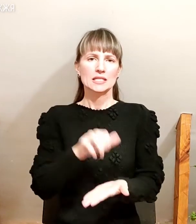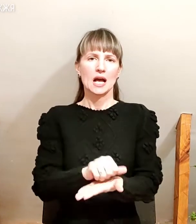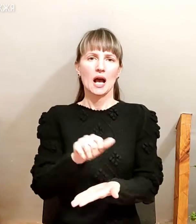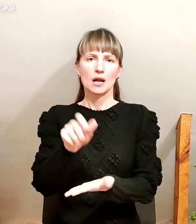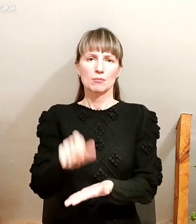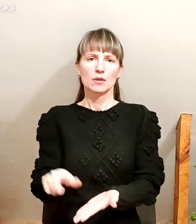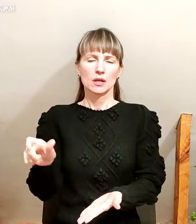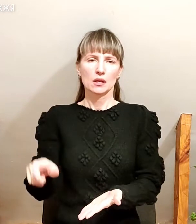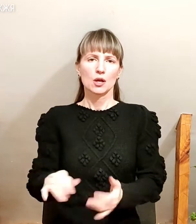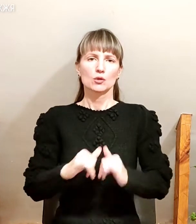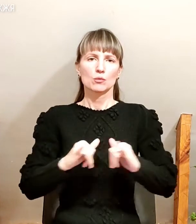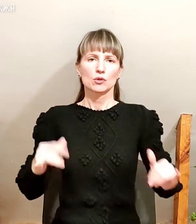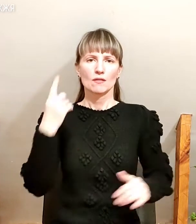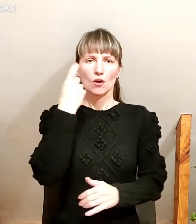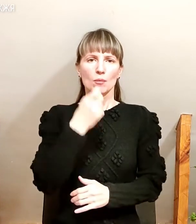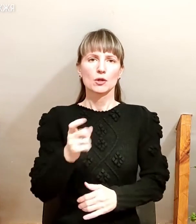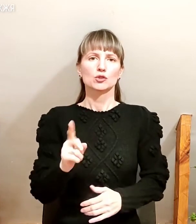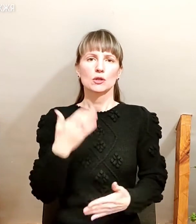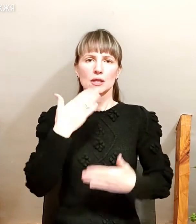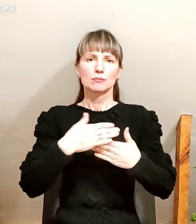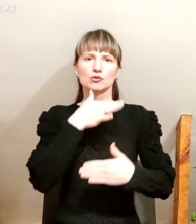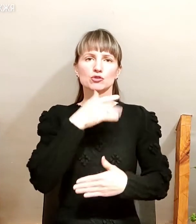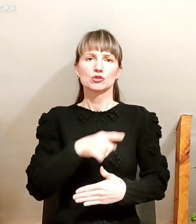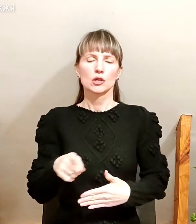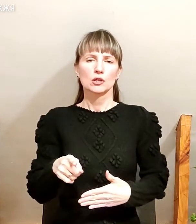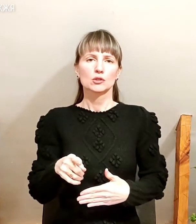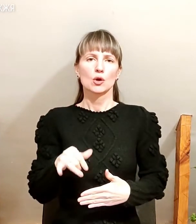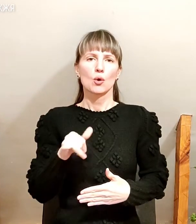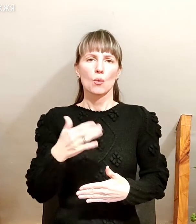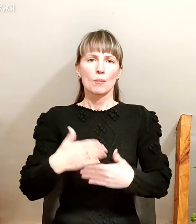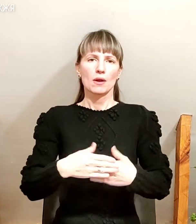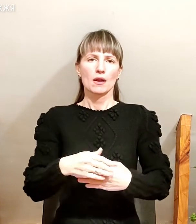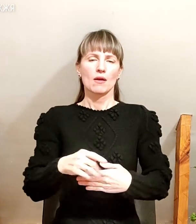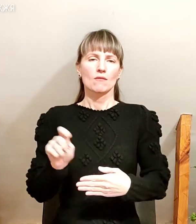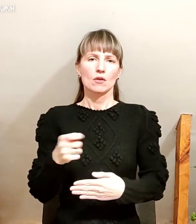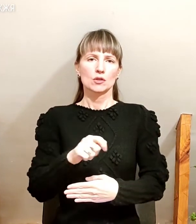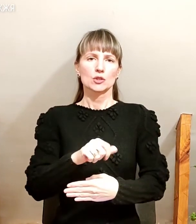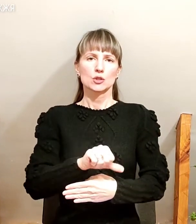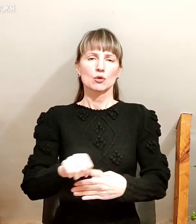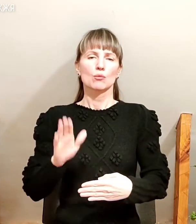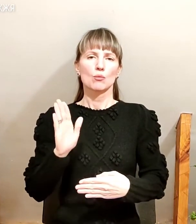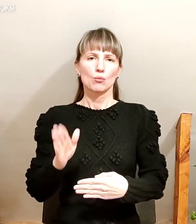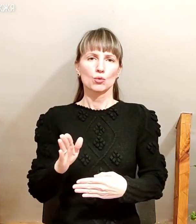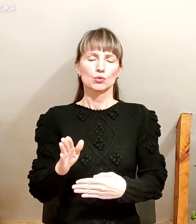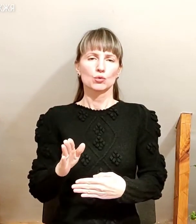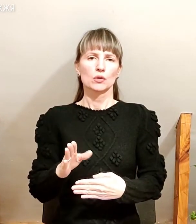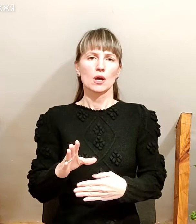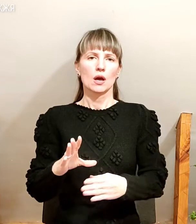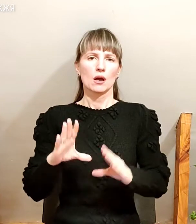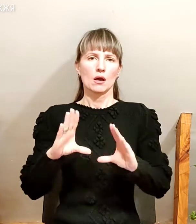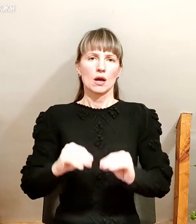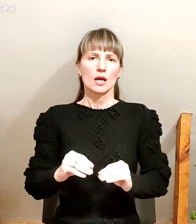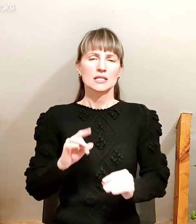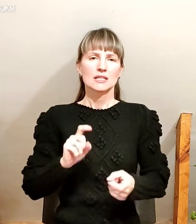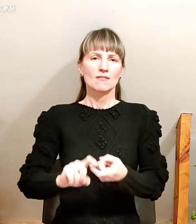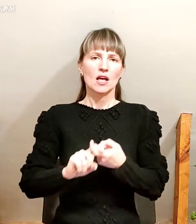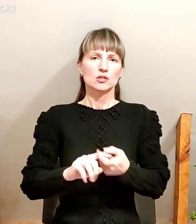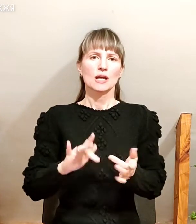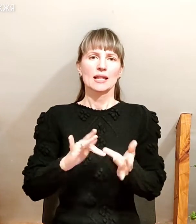розповсюджують інформацію, що найближчим часом у прифронтовій зоні почнуть глушити стільниковий зв'язок, інтернет та українське телебачення,